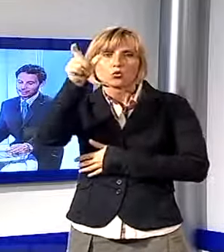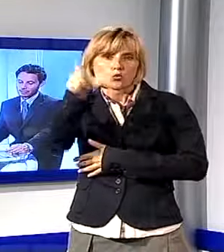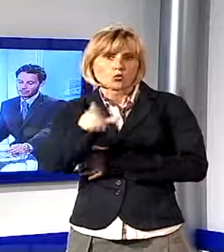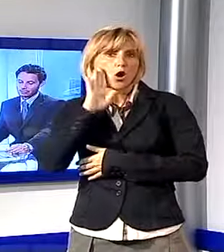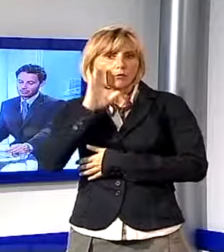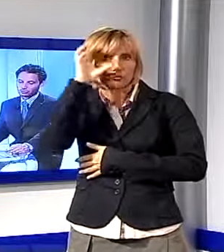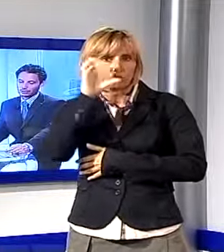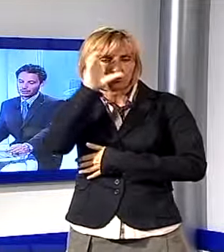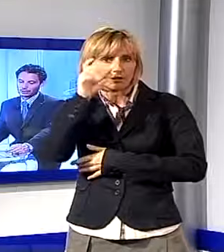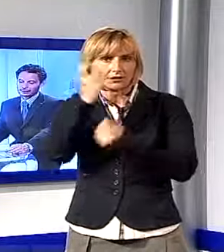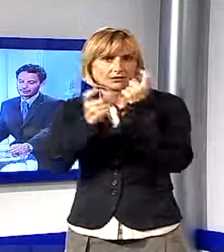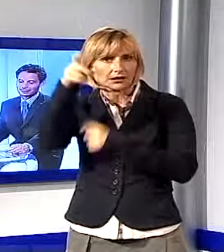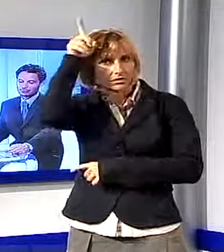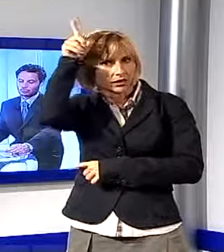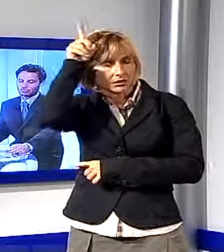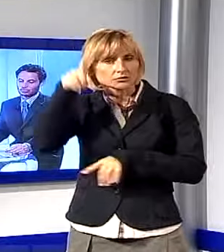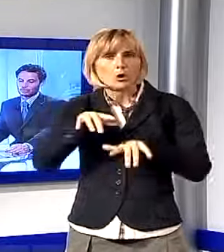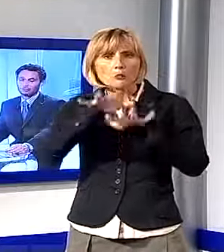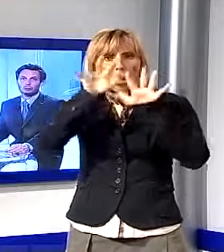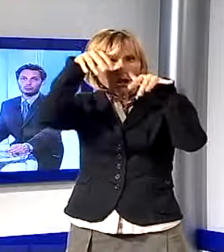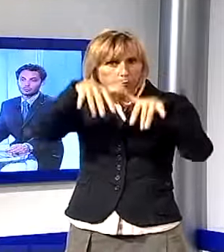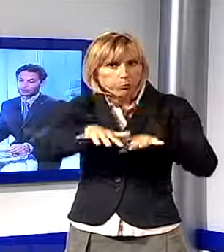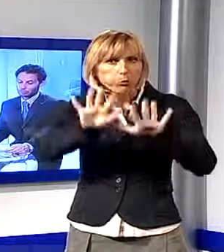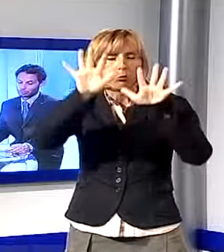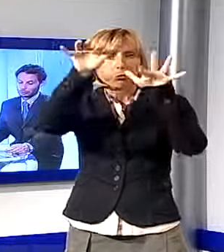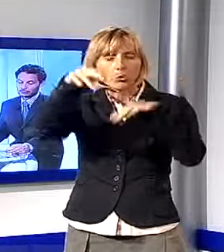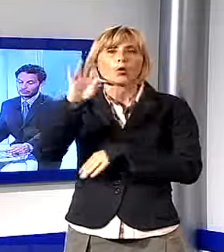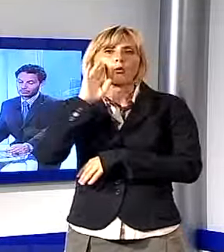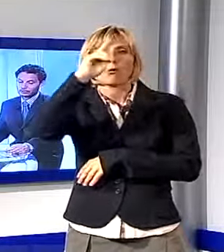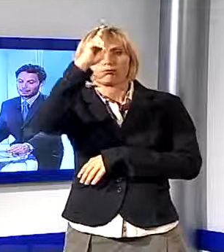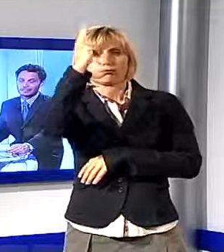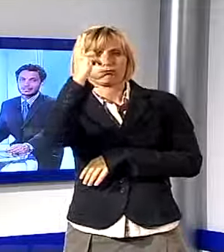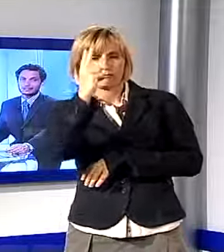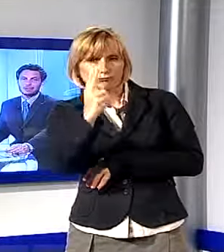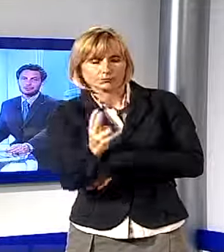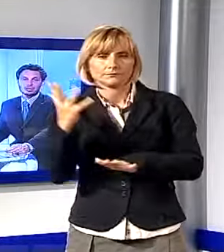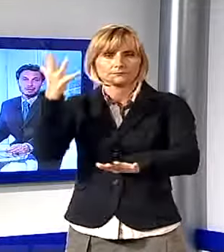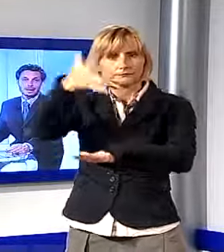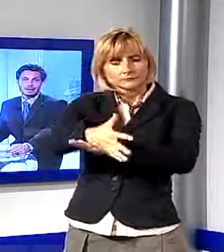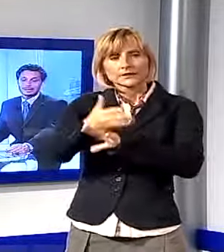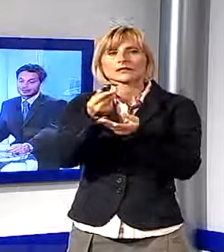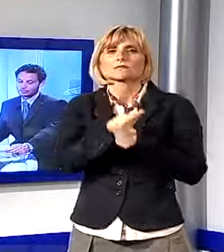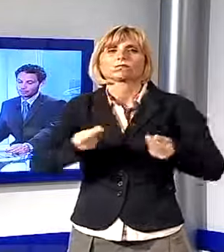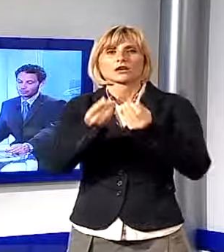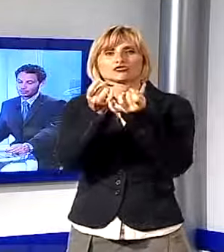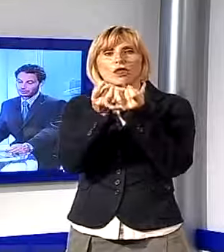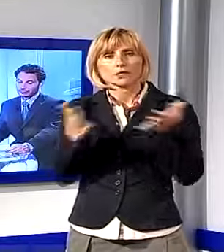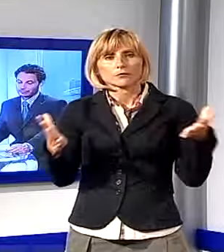mare è grosso, le violente onde stavano portando l'uomo a fondo quando il pronto intervento dei bagnini della spiaggia libera, del bagno a Betone, del